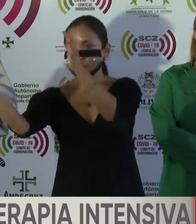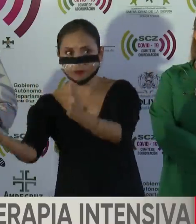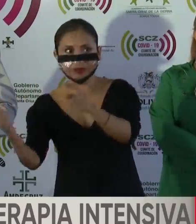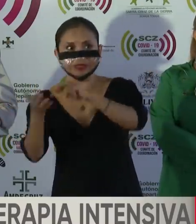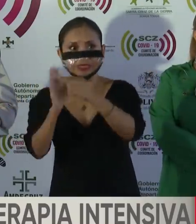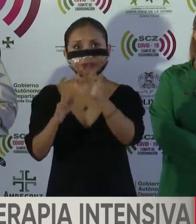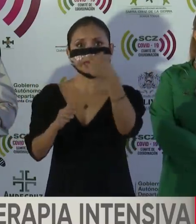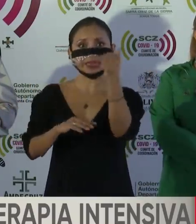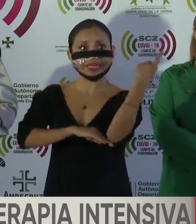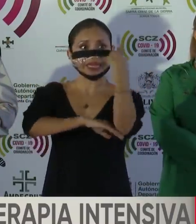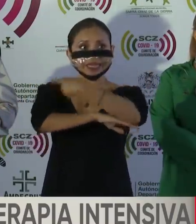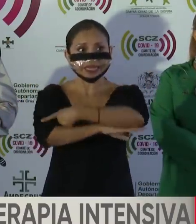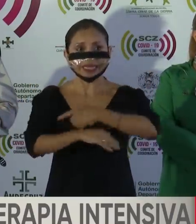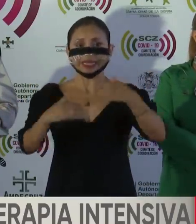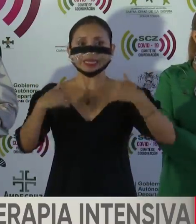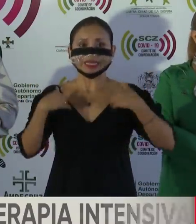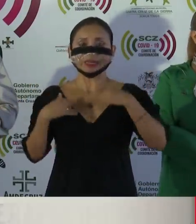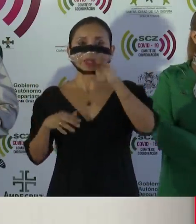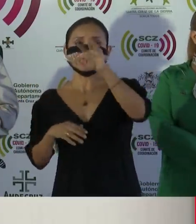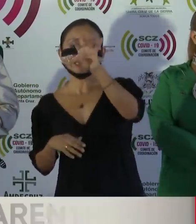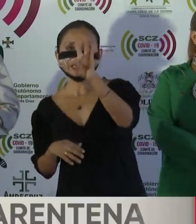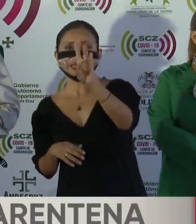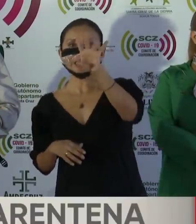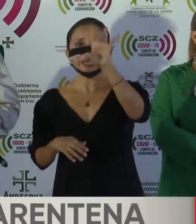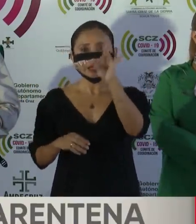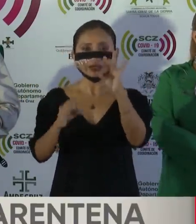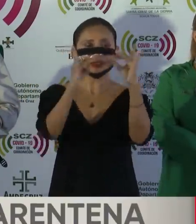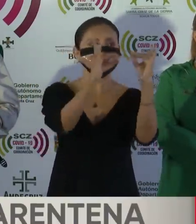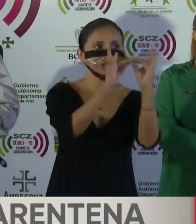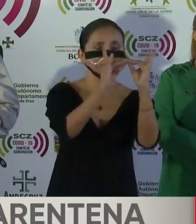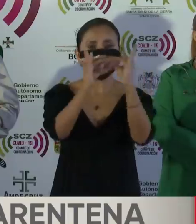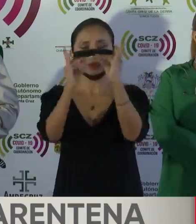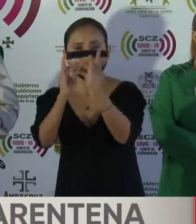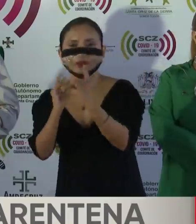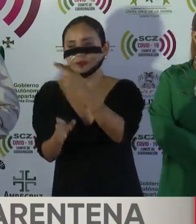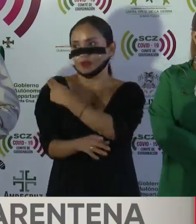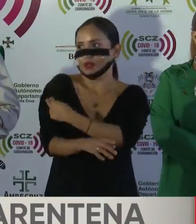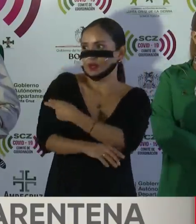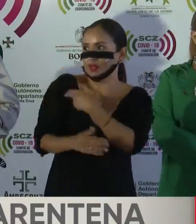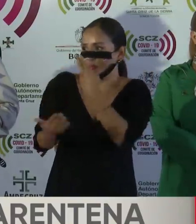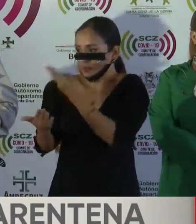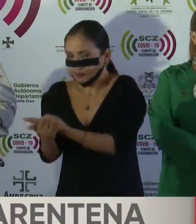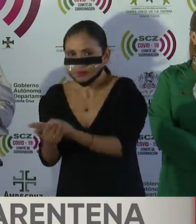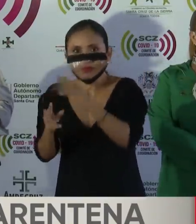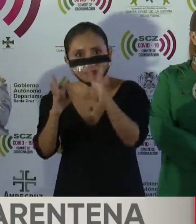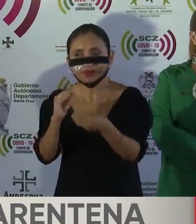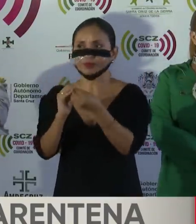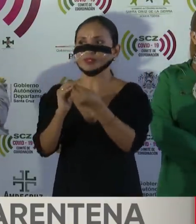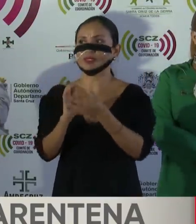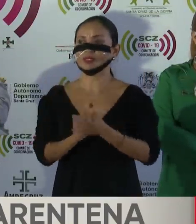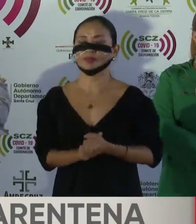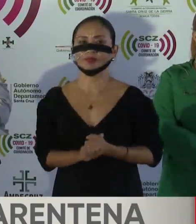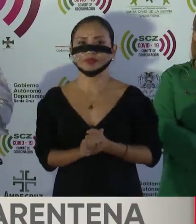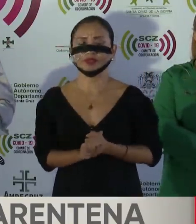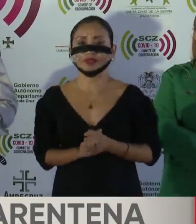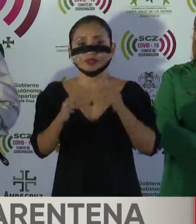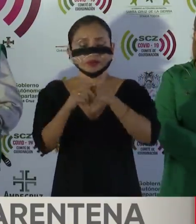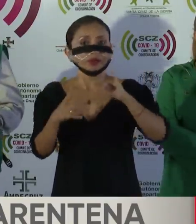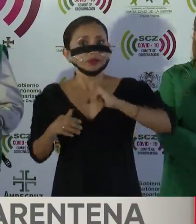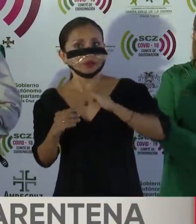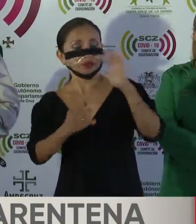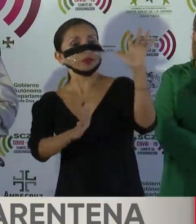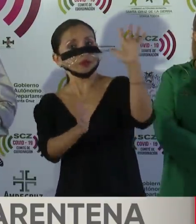en 10 días, tendremos 78 camas de terapia intensiva adicional. Celebro